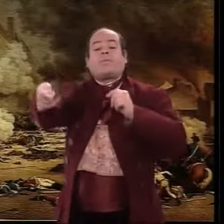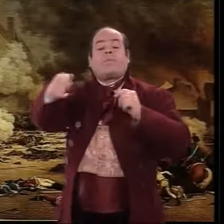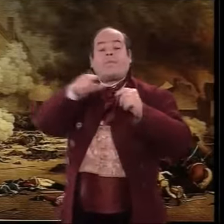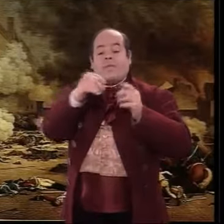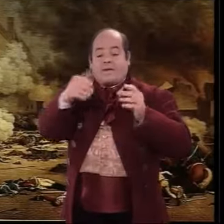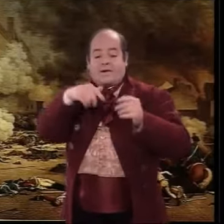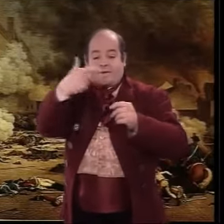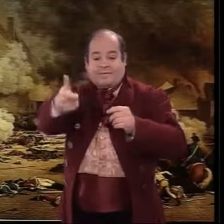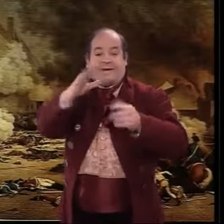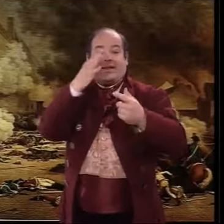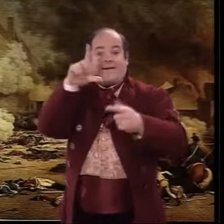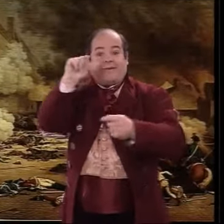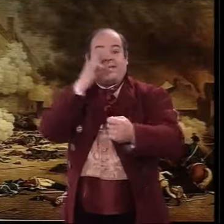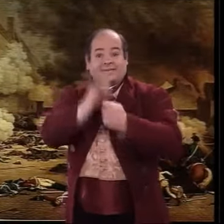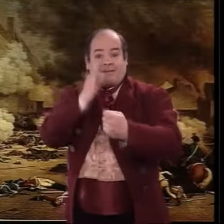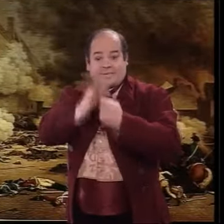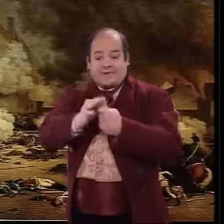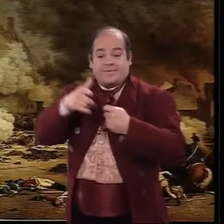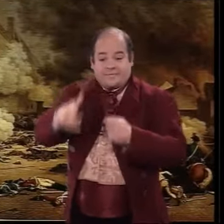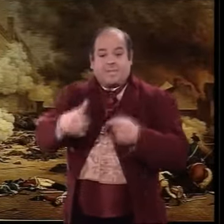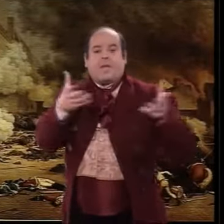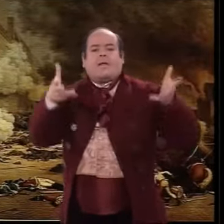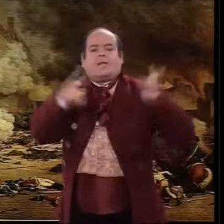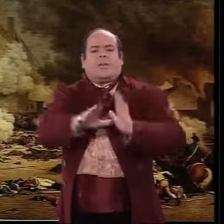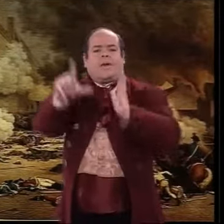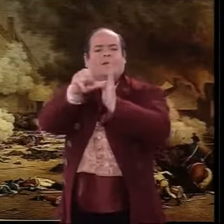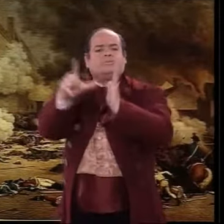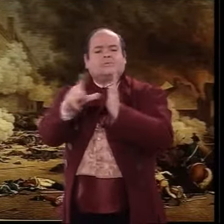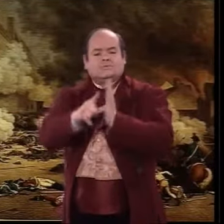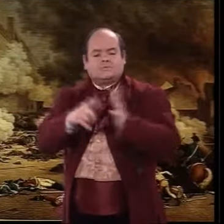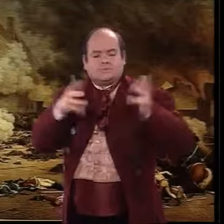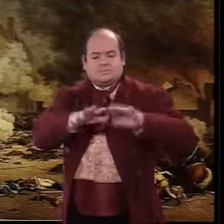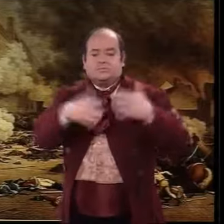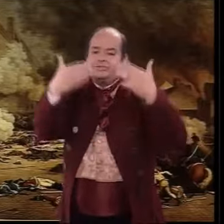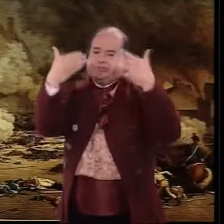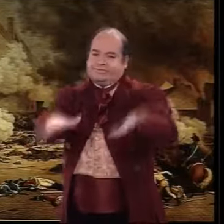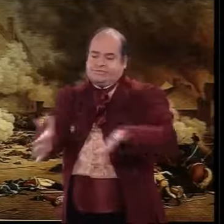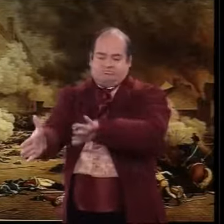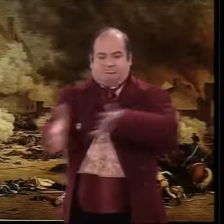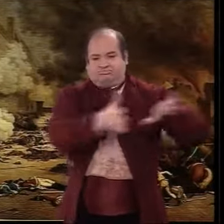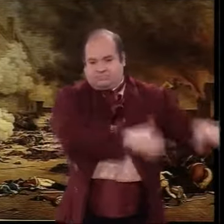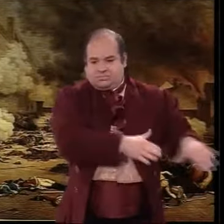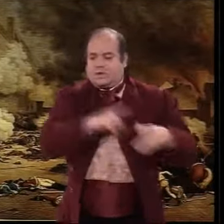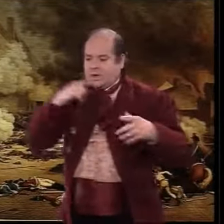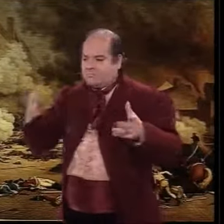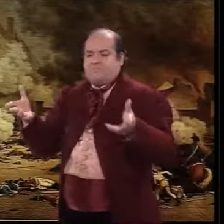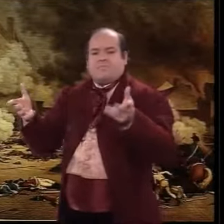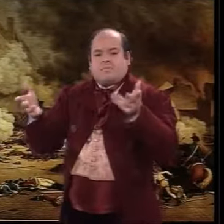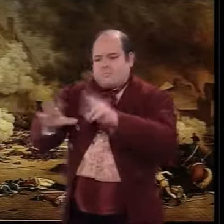Le 20 septembre, La Convention nationale, c'est ainsi que se nomme la